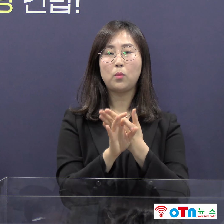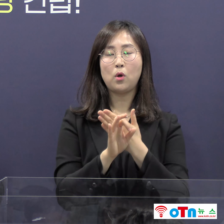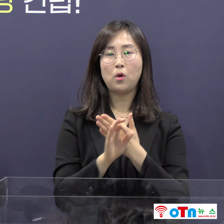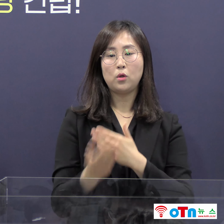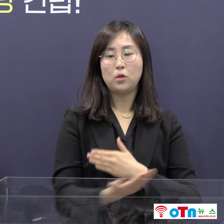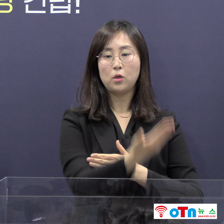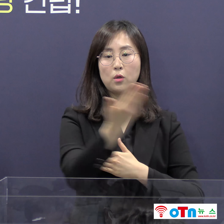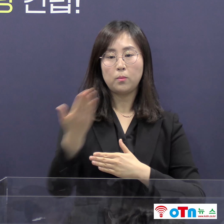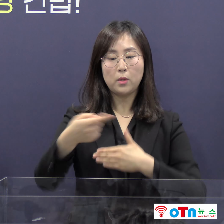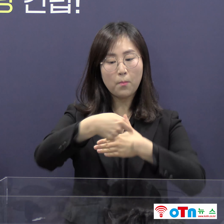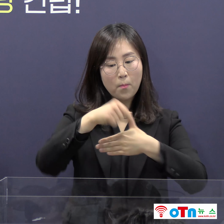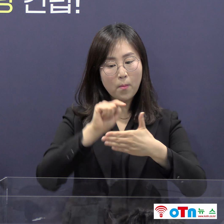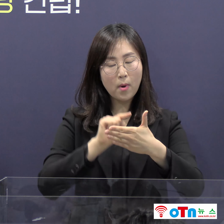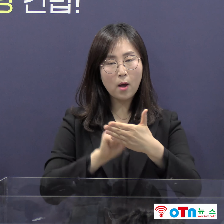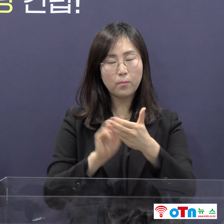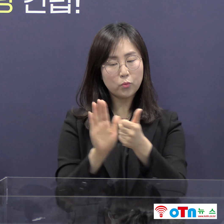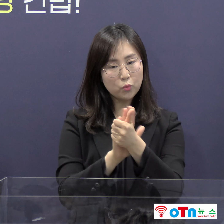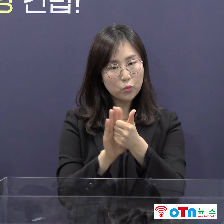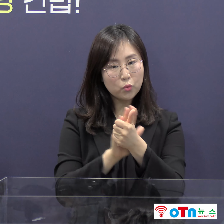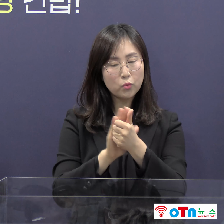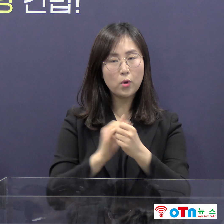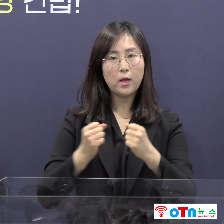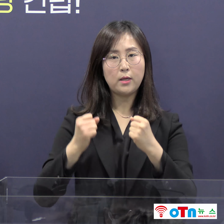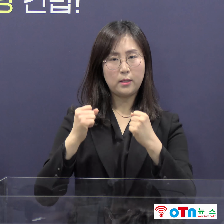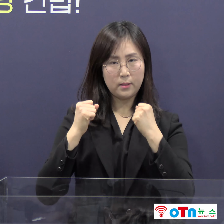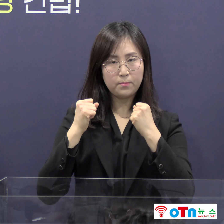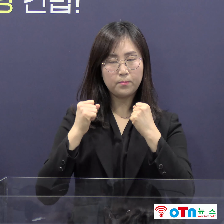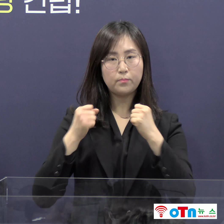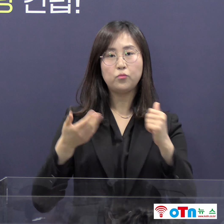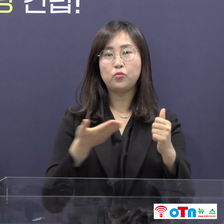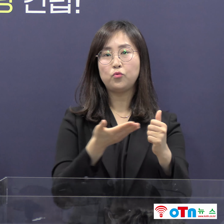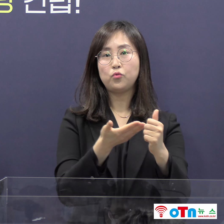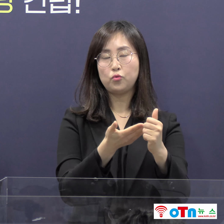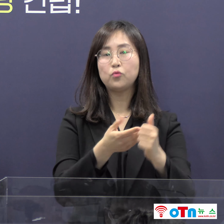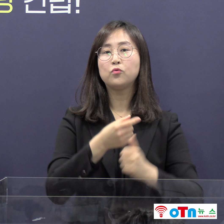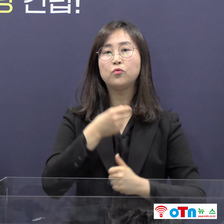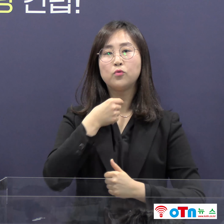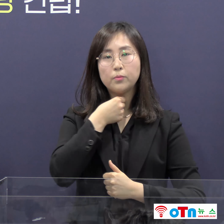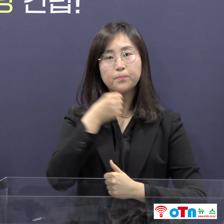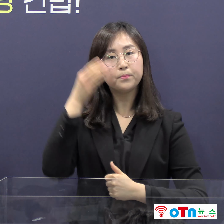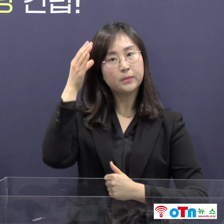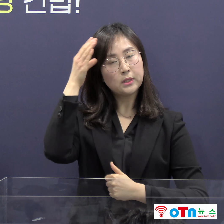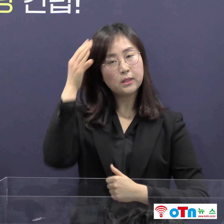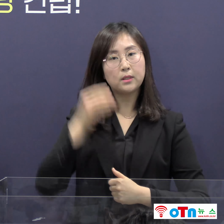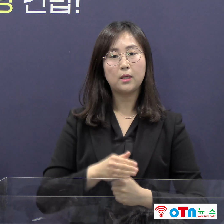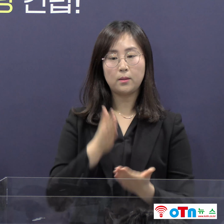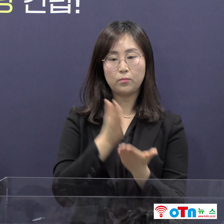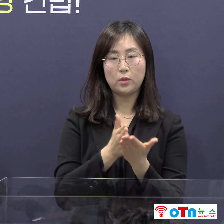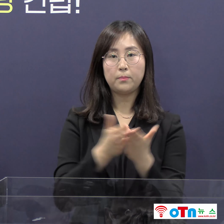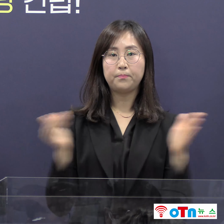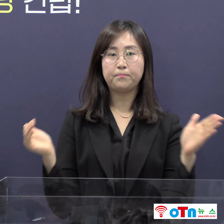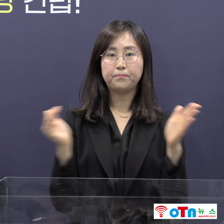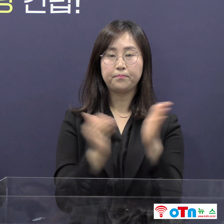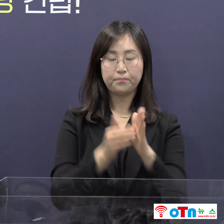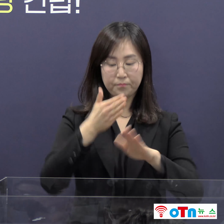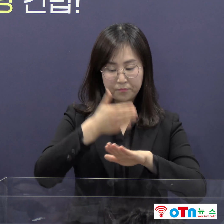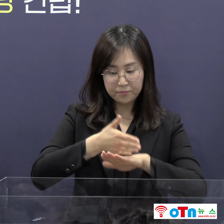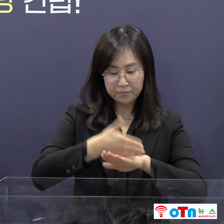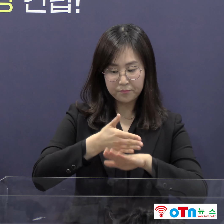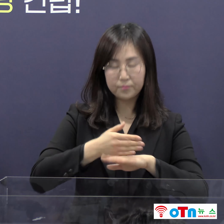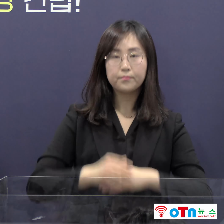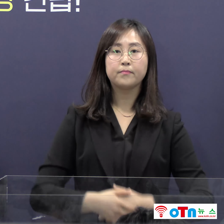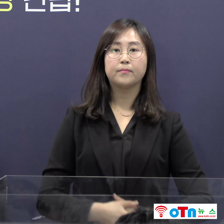마음에 위로와 활력을 드리길 기대하며 브리핑을 마치겠습니다. 감사합니다.